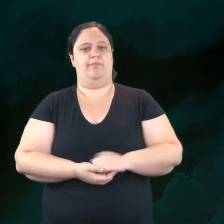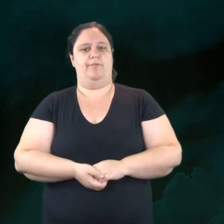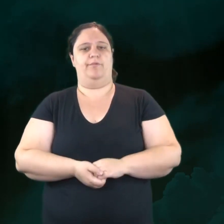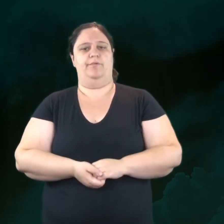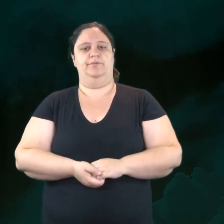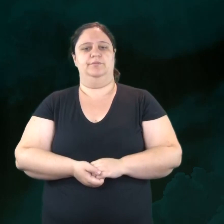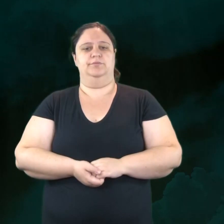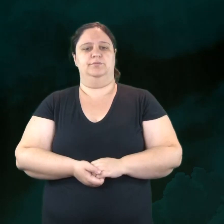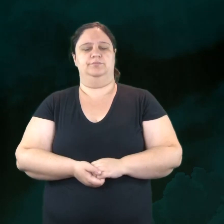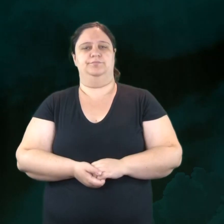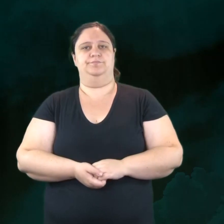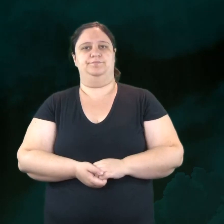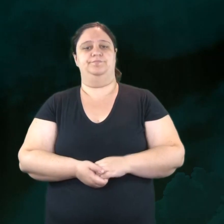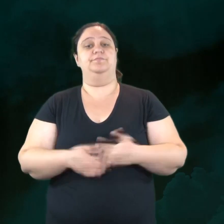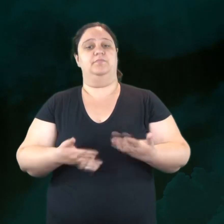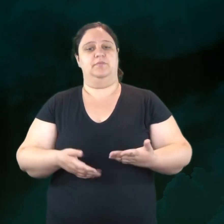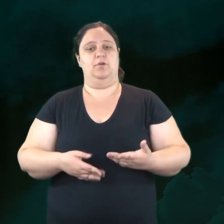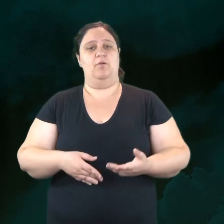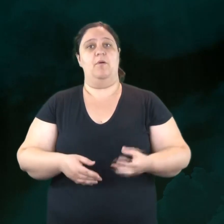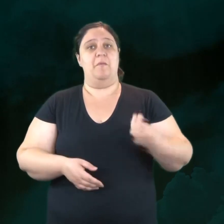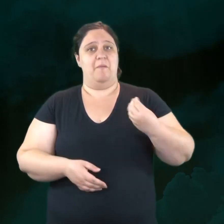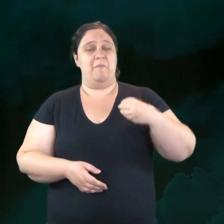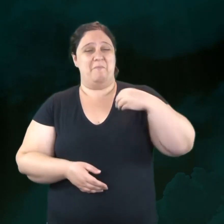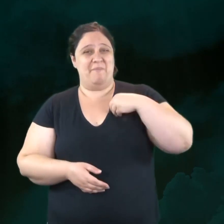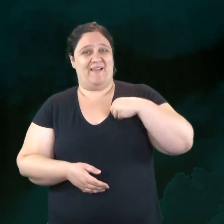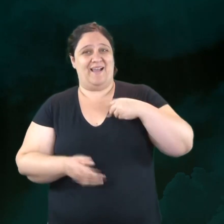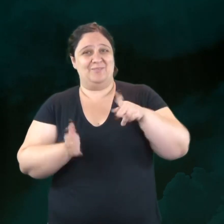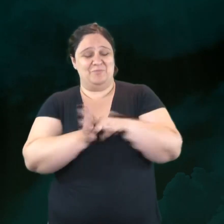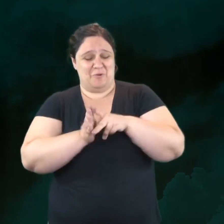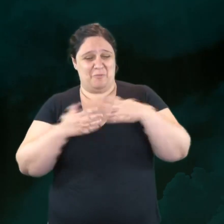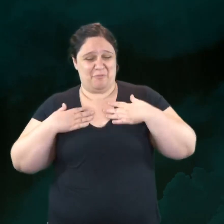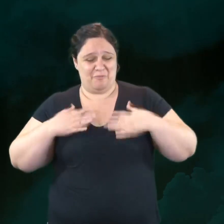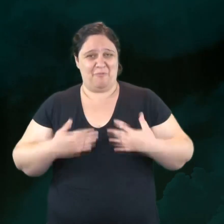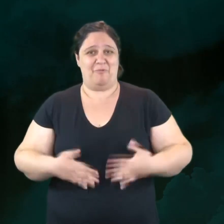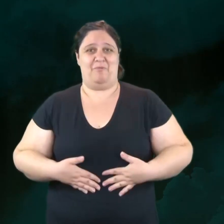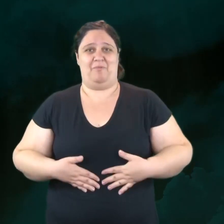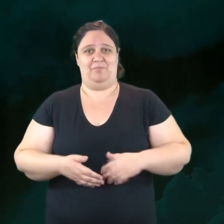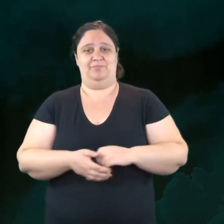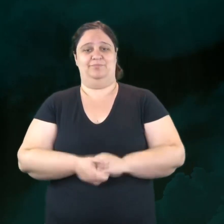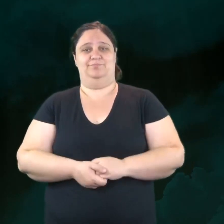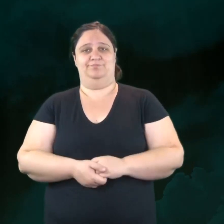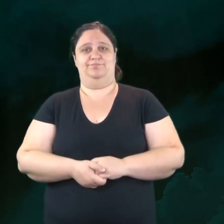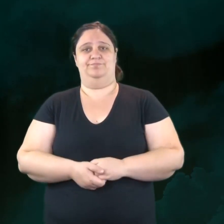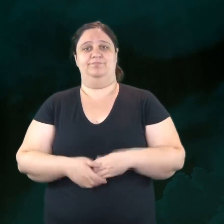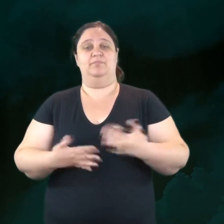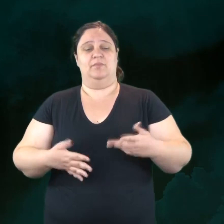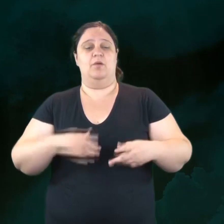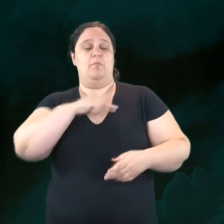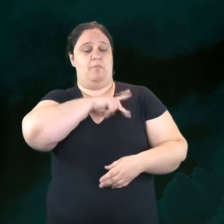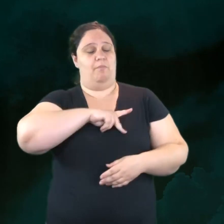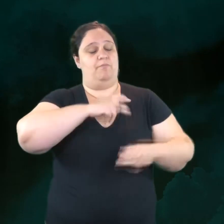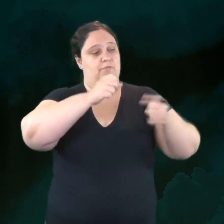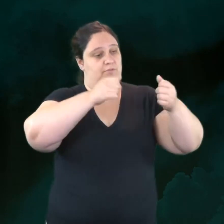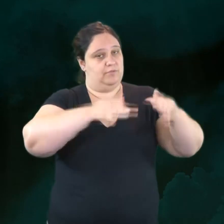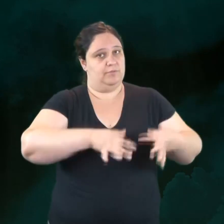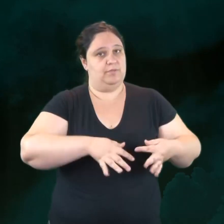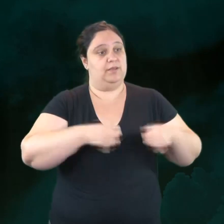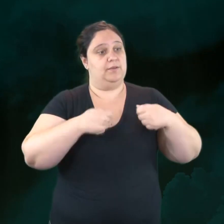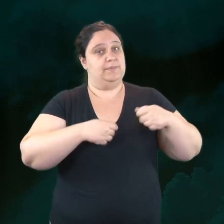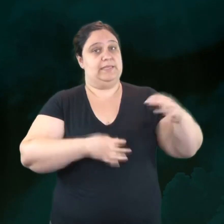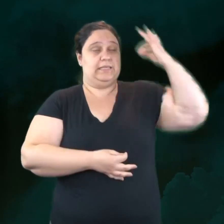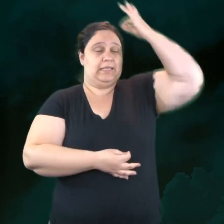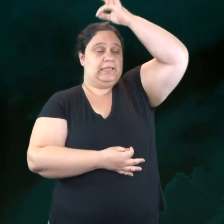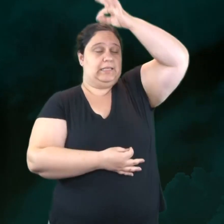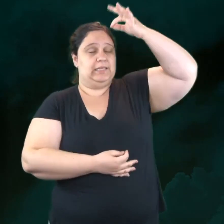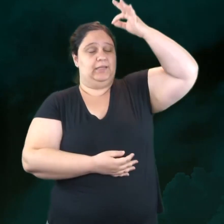mas esse pecado é no corpo. Então Paulo, né, exorta a santidade. Por isso o versículo 3